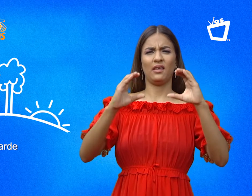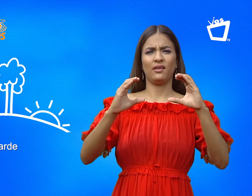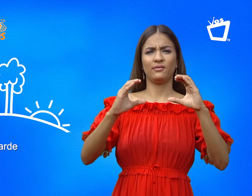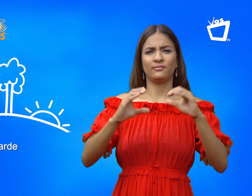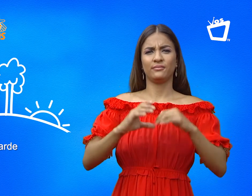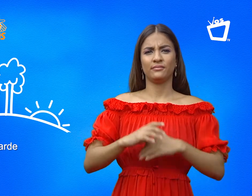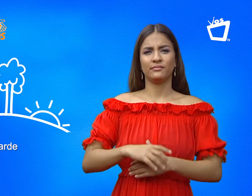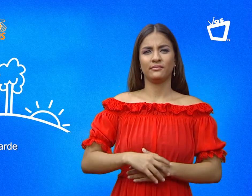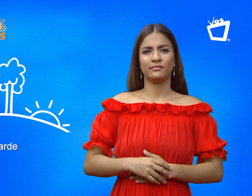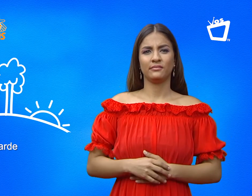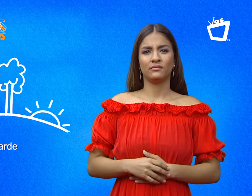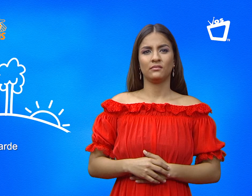tarde